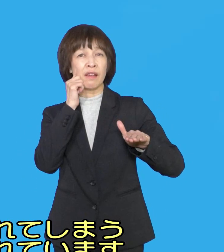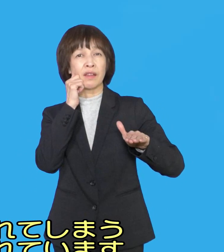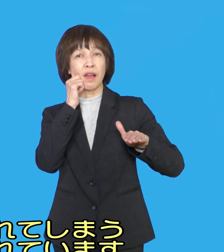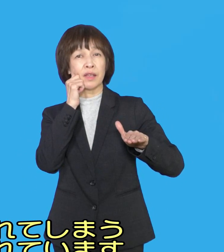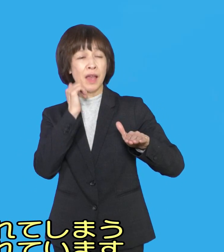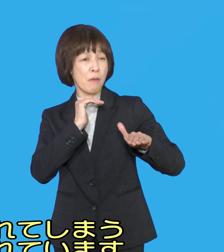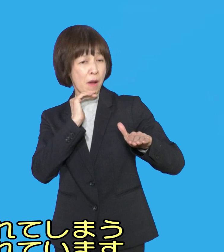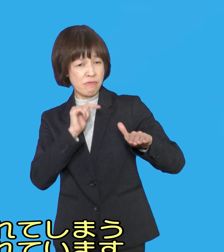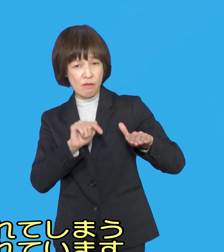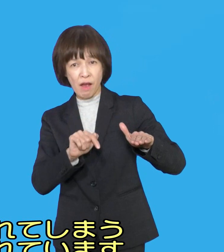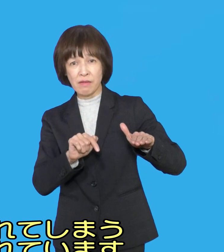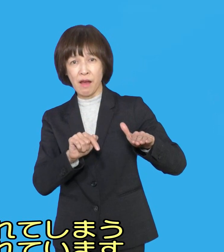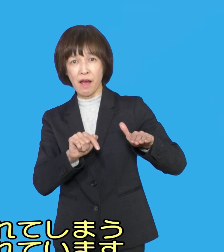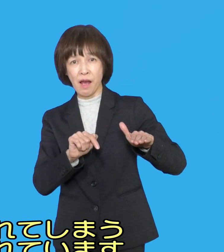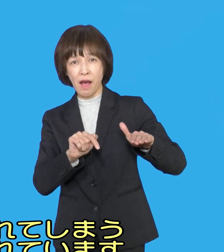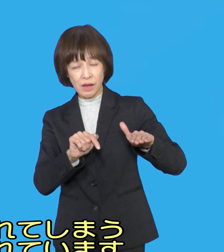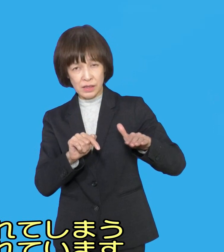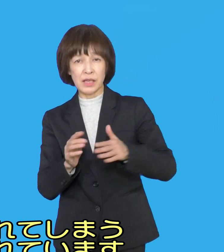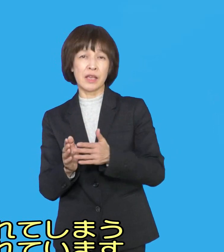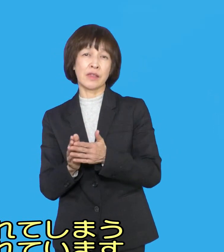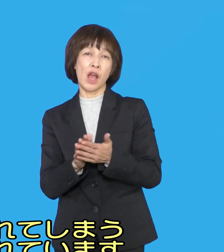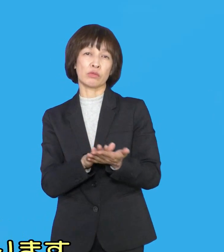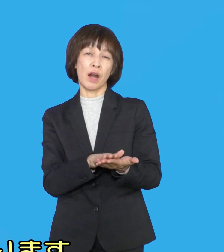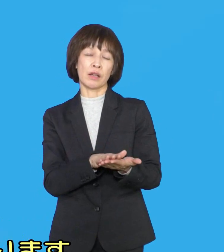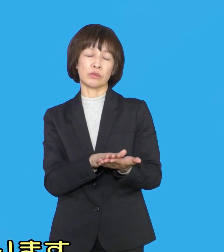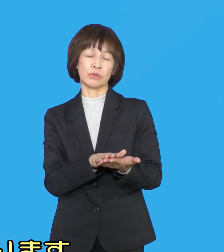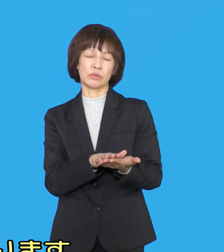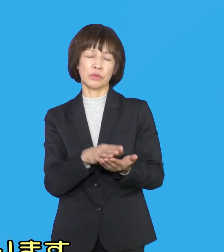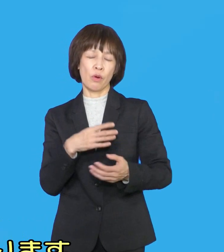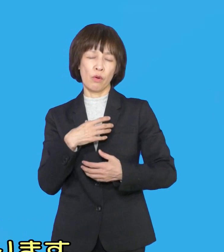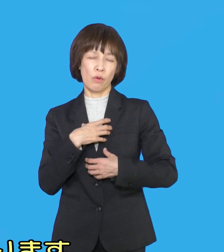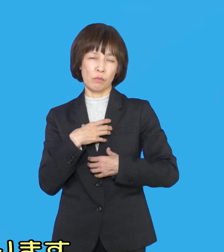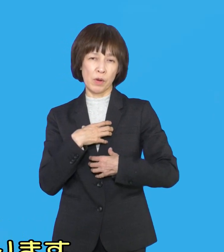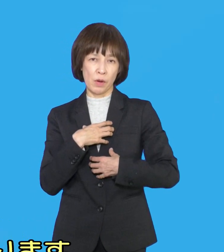しまうというケースも見られています。本当に